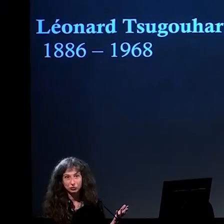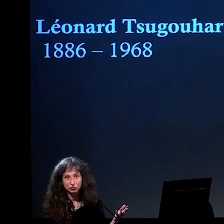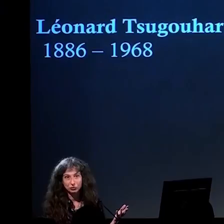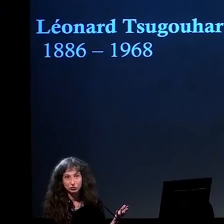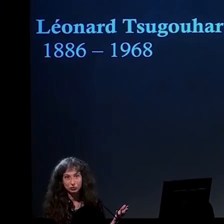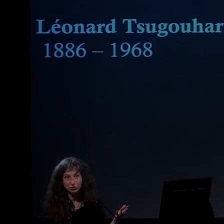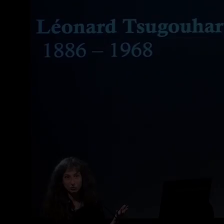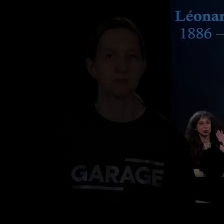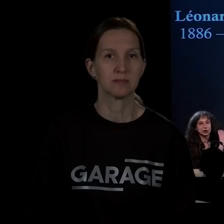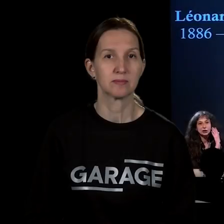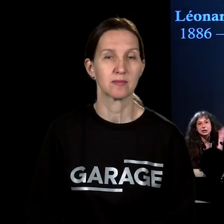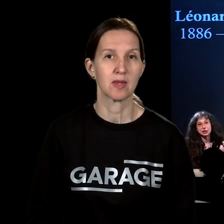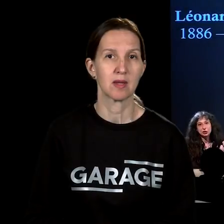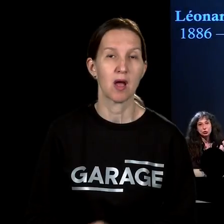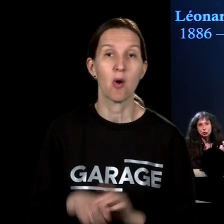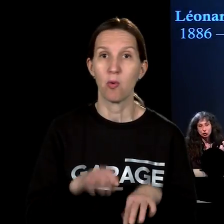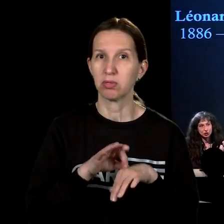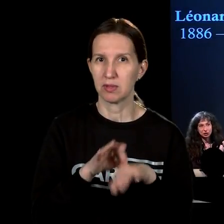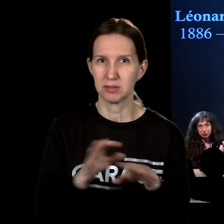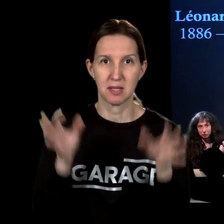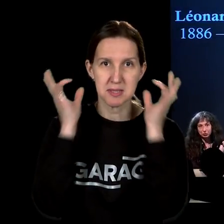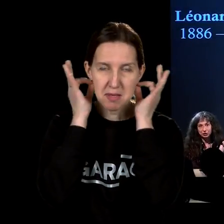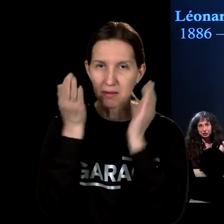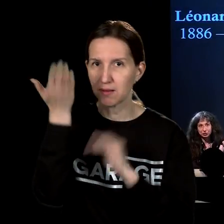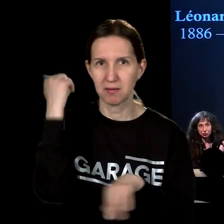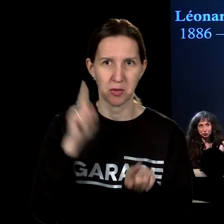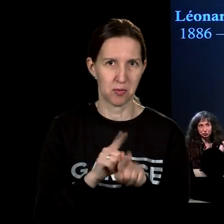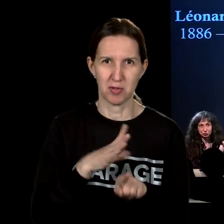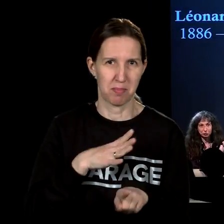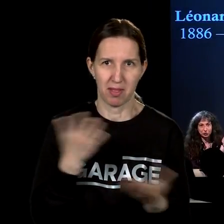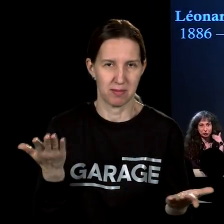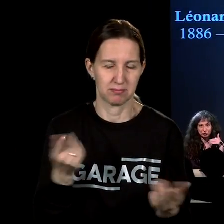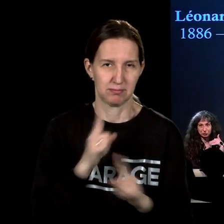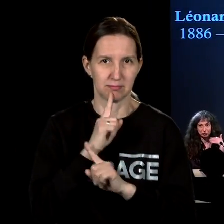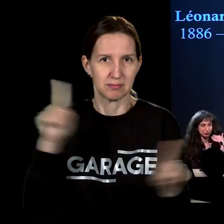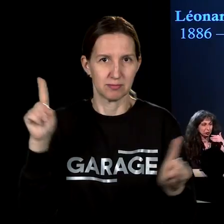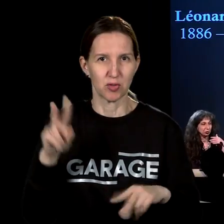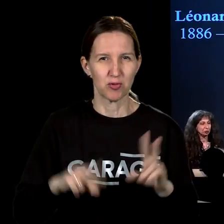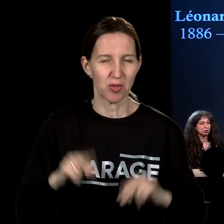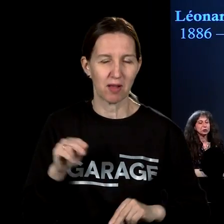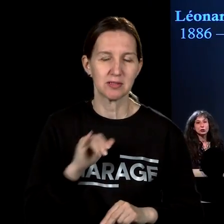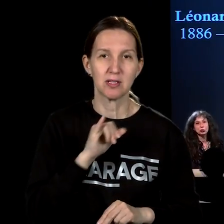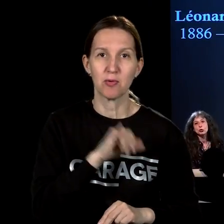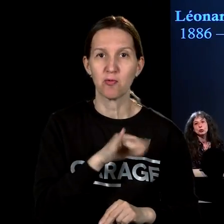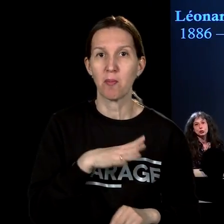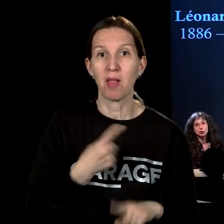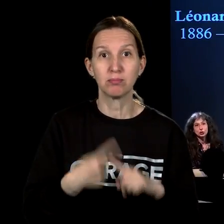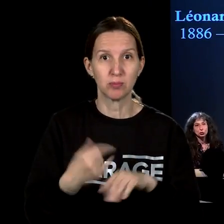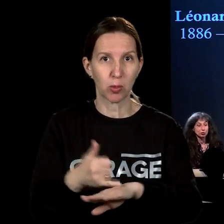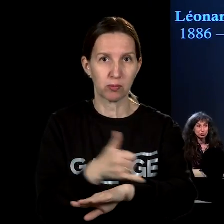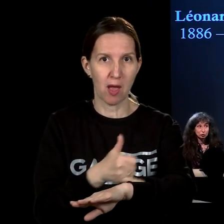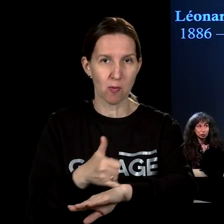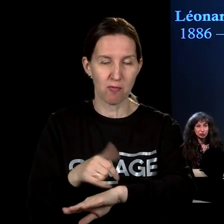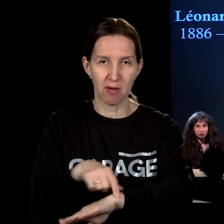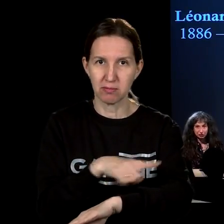особым вниманием. Он носил серьги, что тоже тогда не было принято, и что, в общем, даже у него была татуировка на руке,